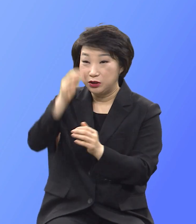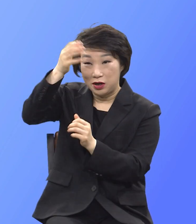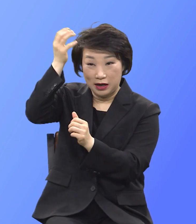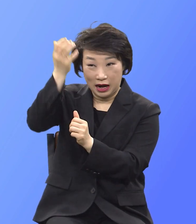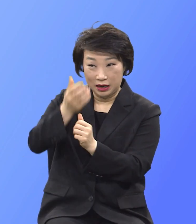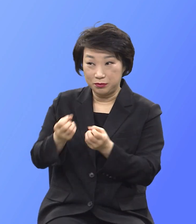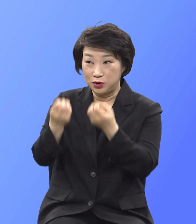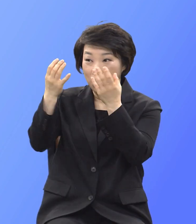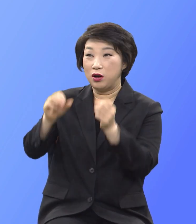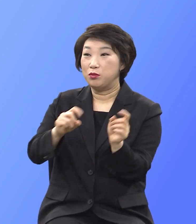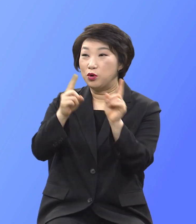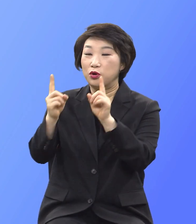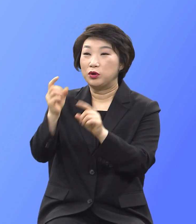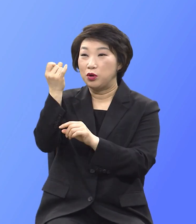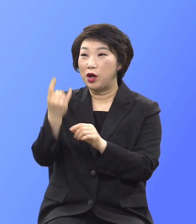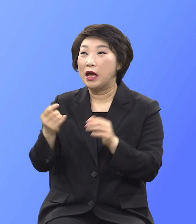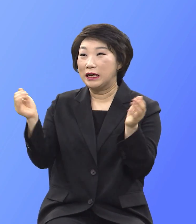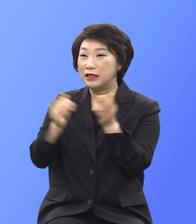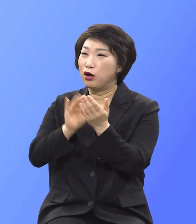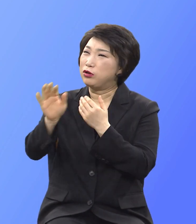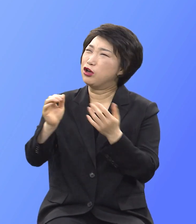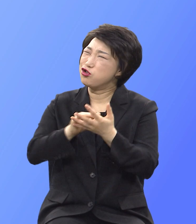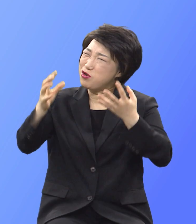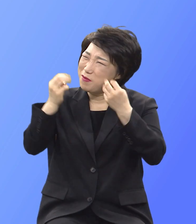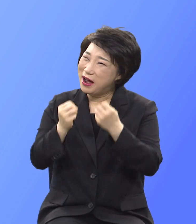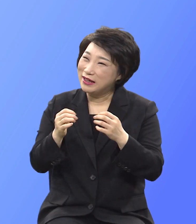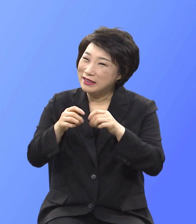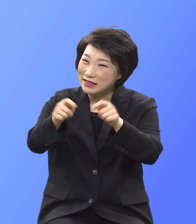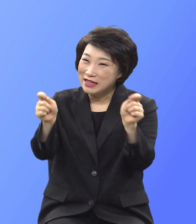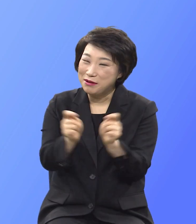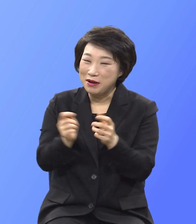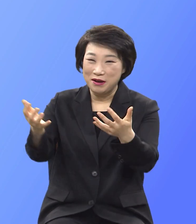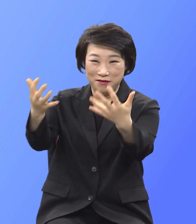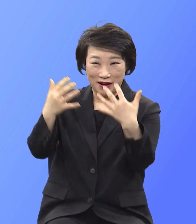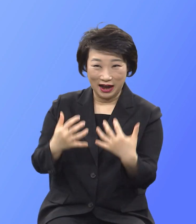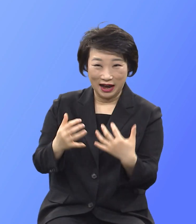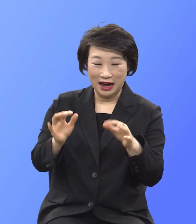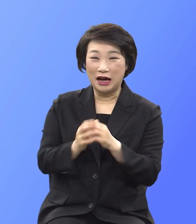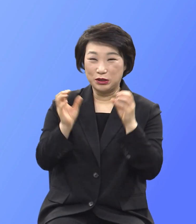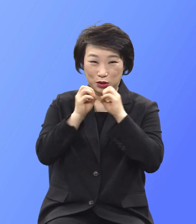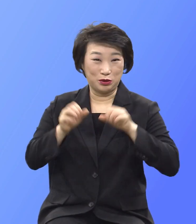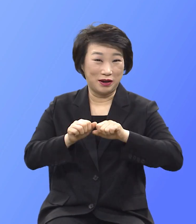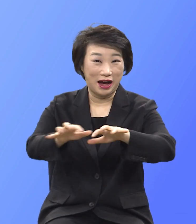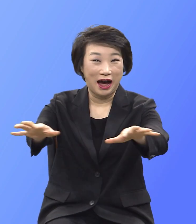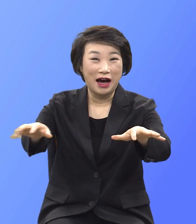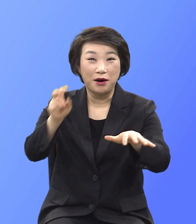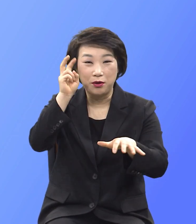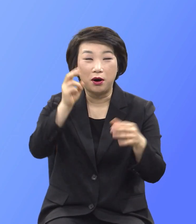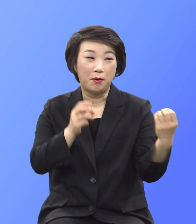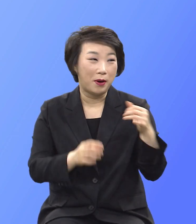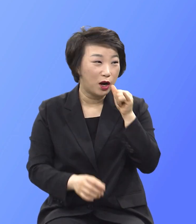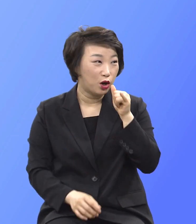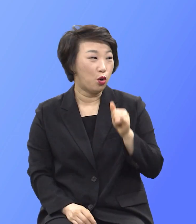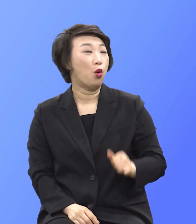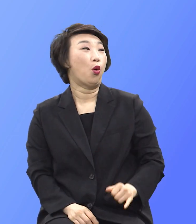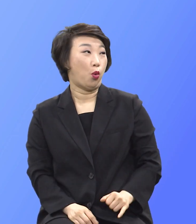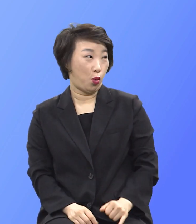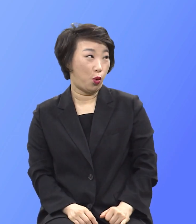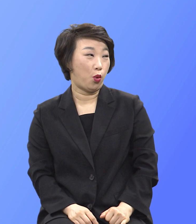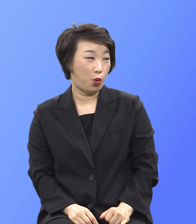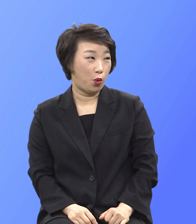집회 끝나면요, 엄청나게 많은 팀이 나와서 전도할 것입니다. 그렇게 말을 해.